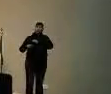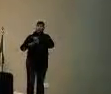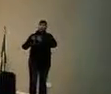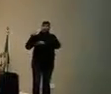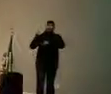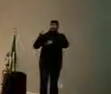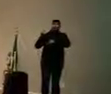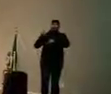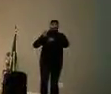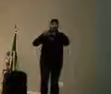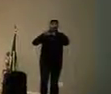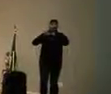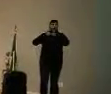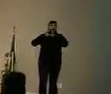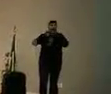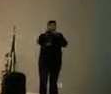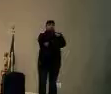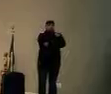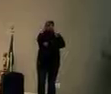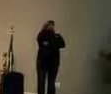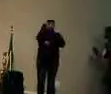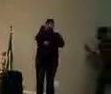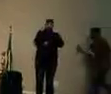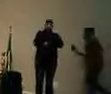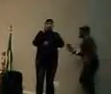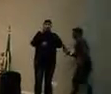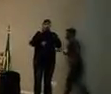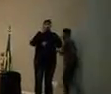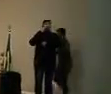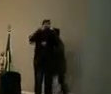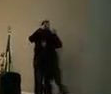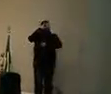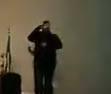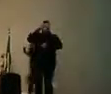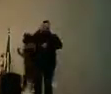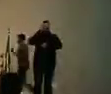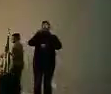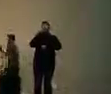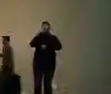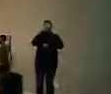Primeiro, administrador de Santa Maria, senhor Hugo Gutenberg.